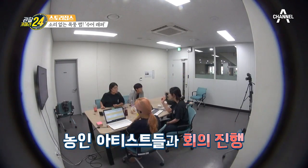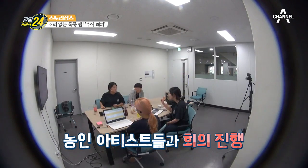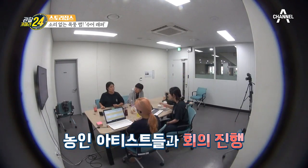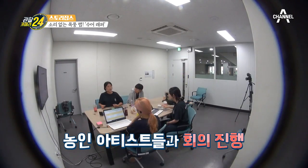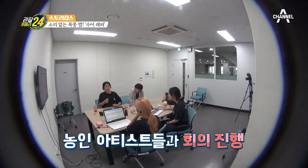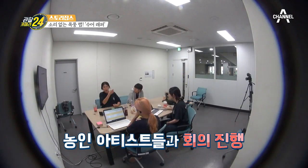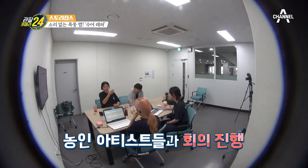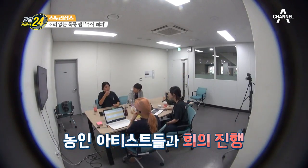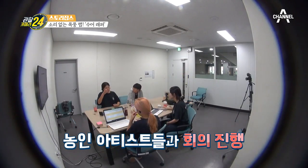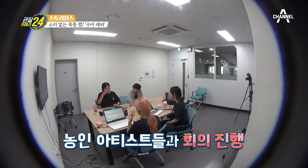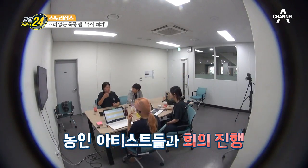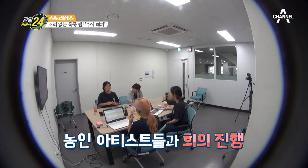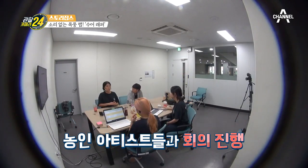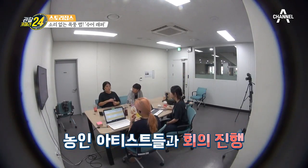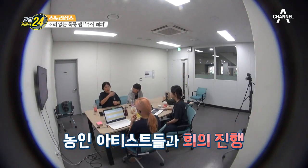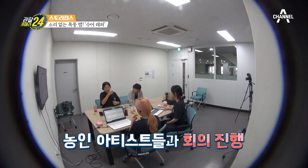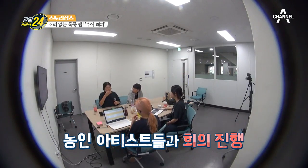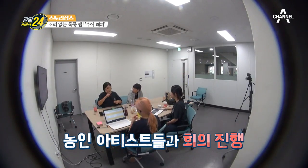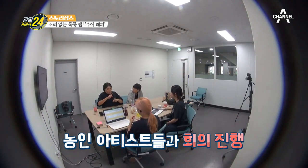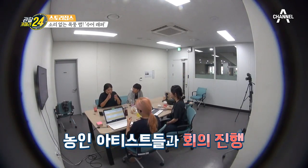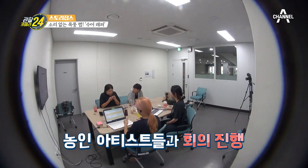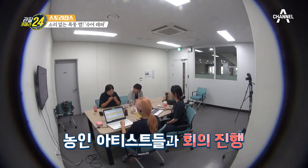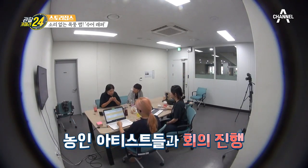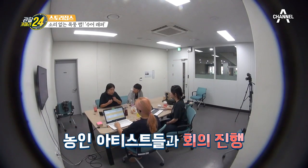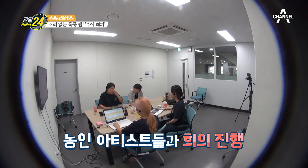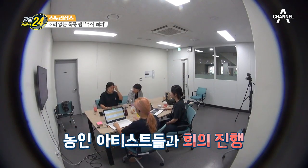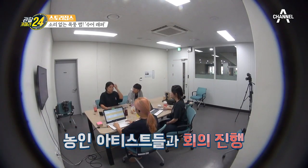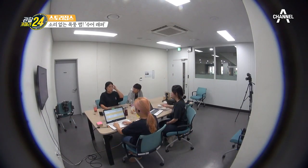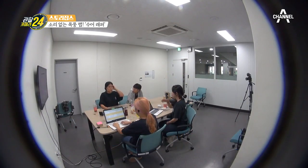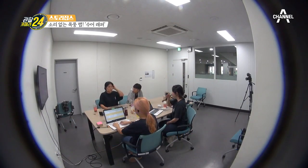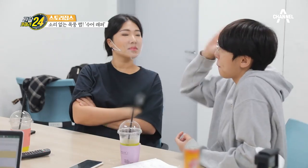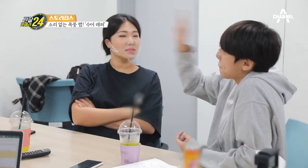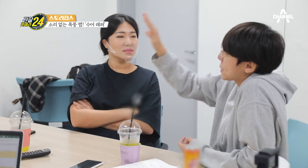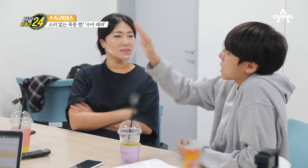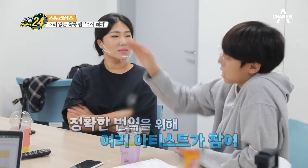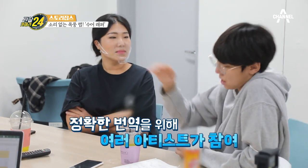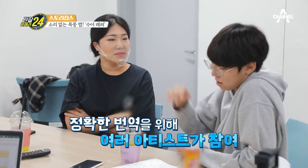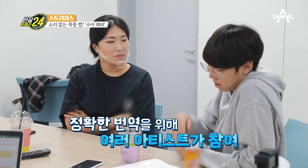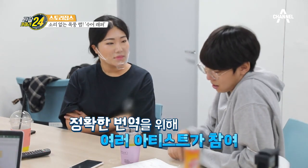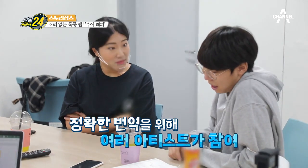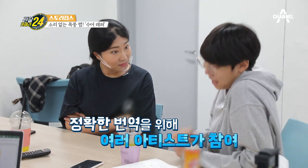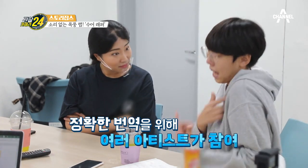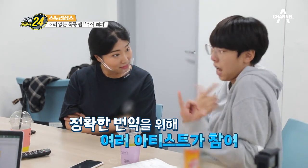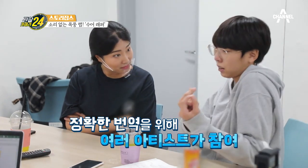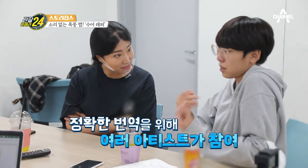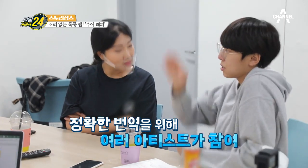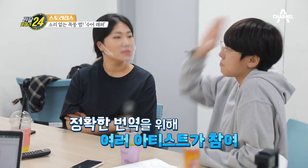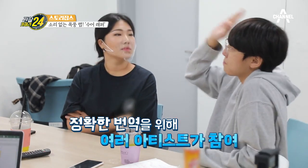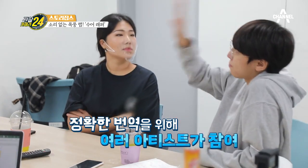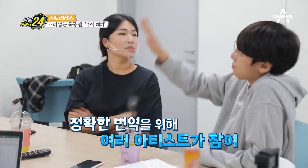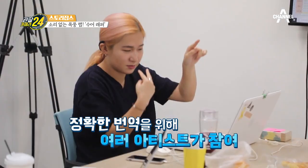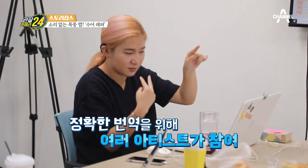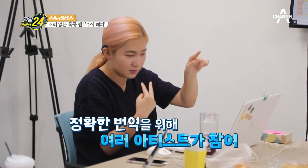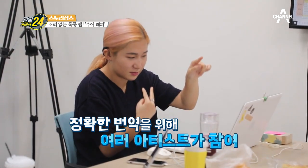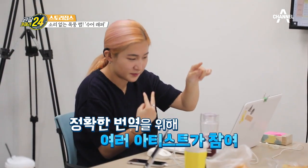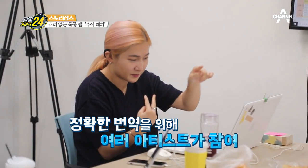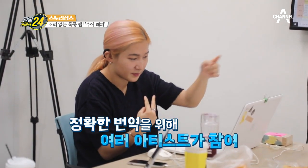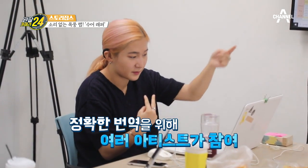위해선 아주 중요한 작업이 필요하다. 수어 아티스트들이 한자리에 모인 이유도 바로 그 때문.